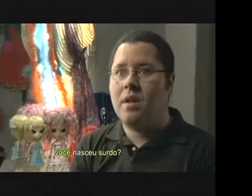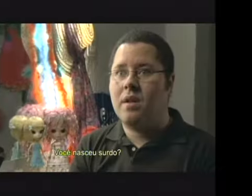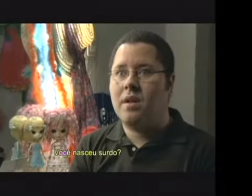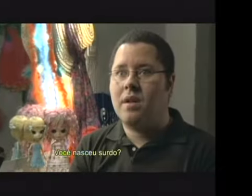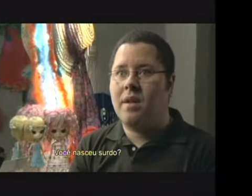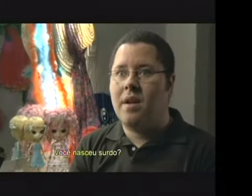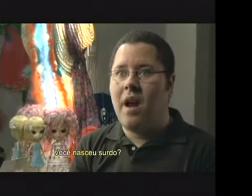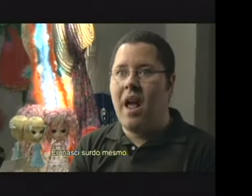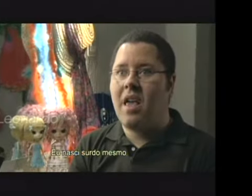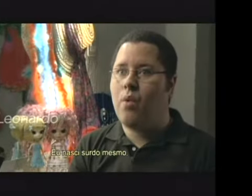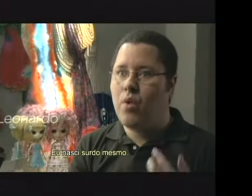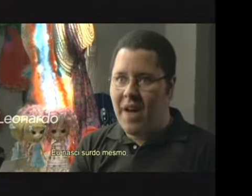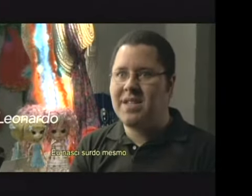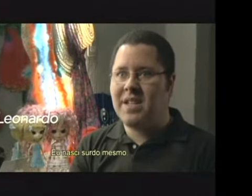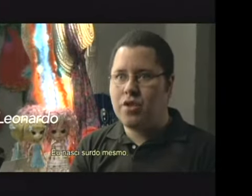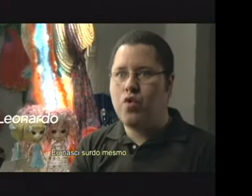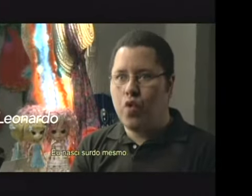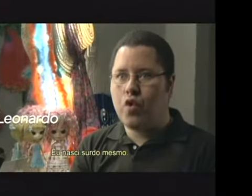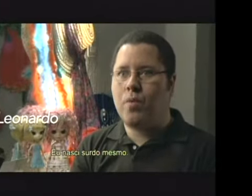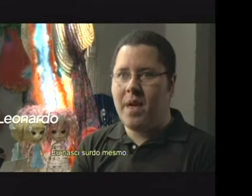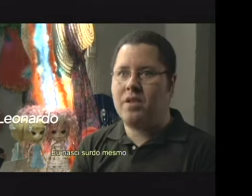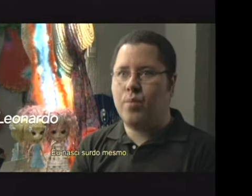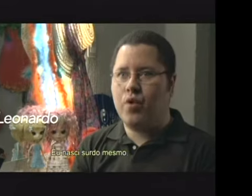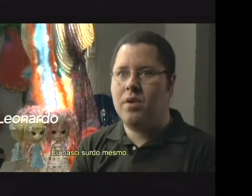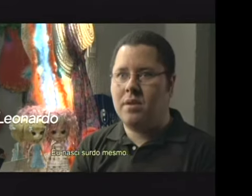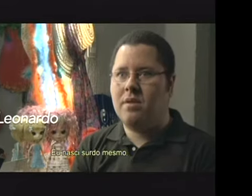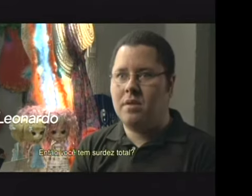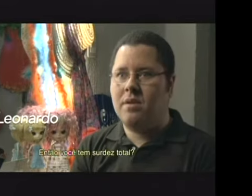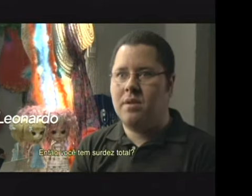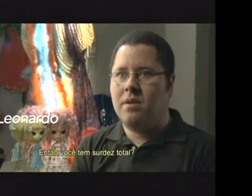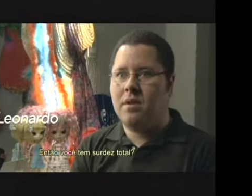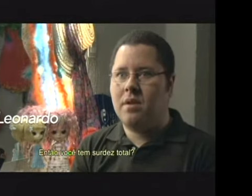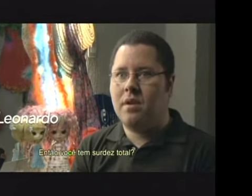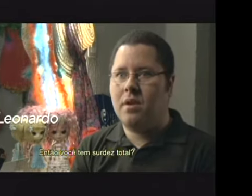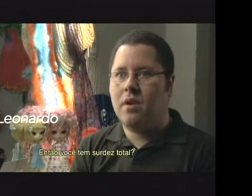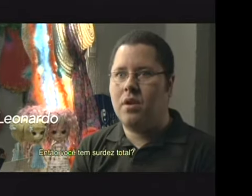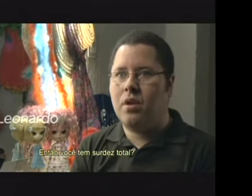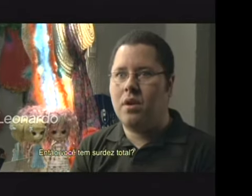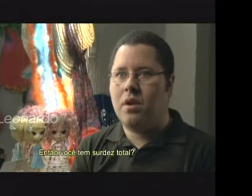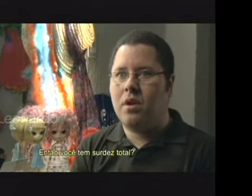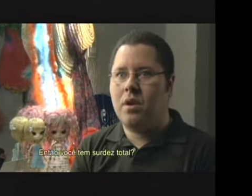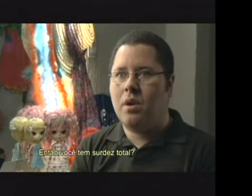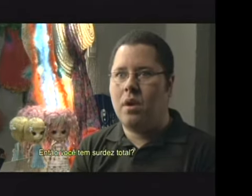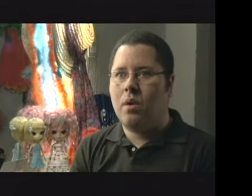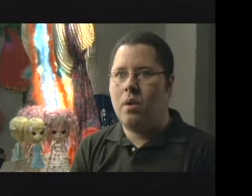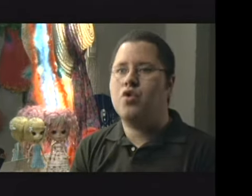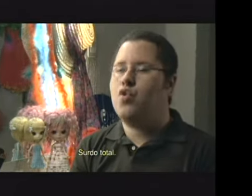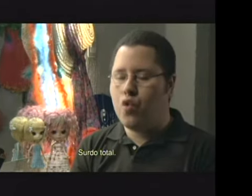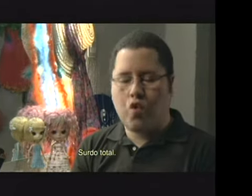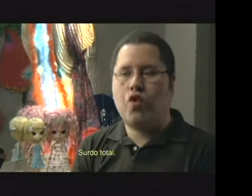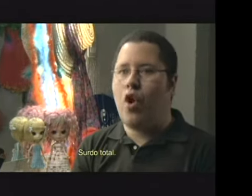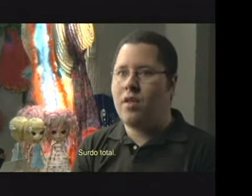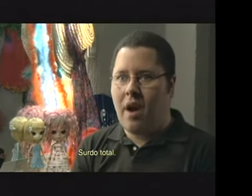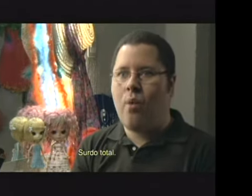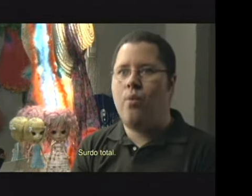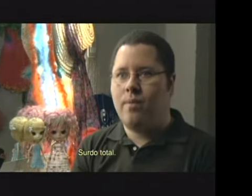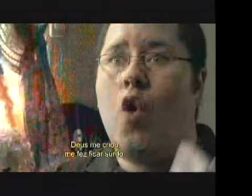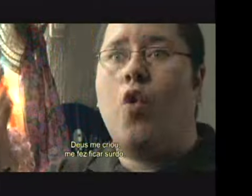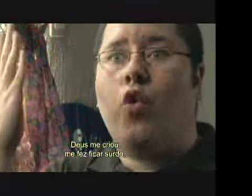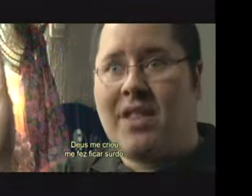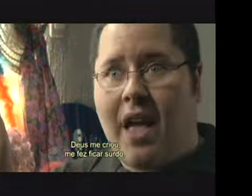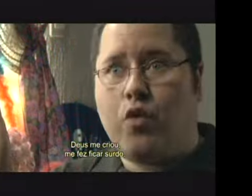Você nasceu surdo? Eu nasci surdo também. Então você tem surdez total? Surdo